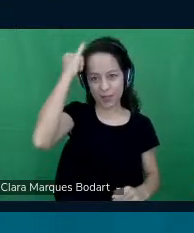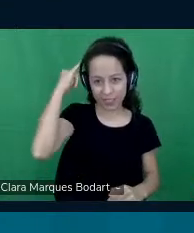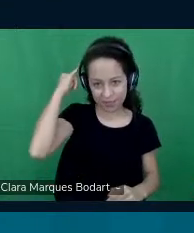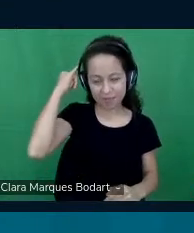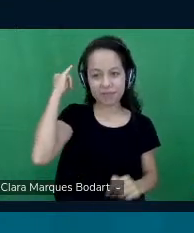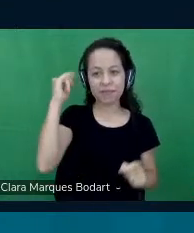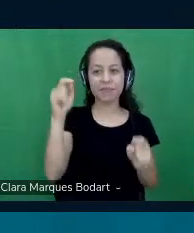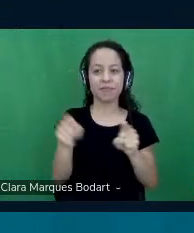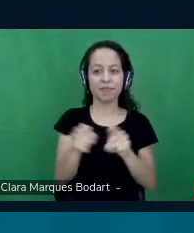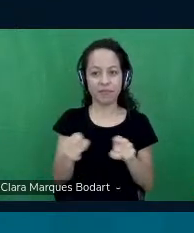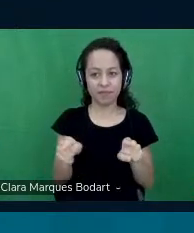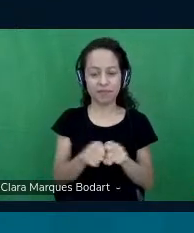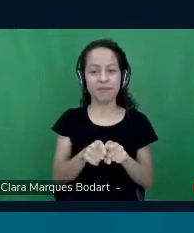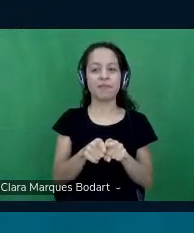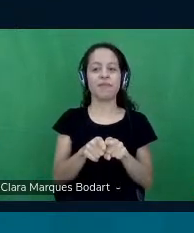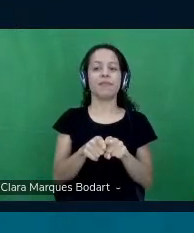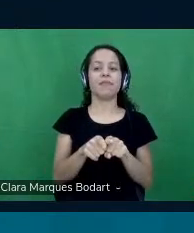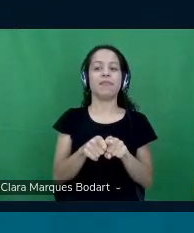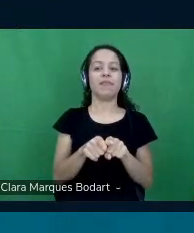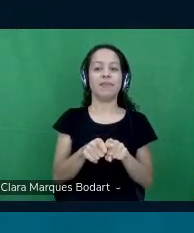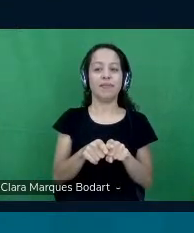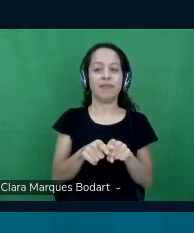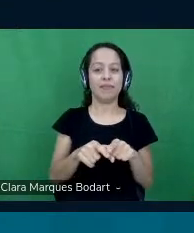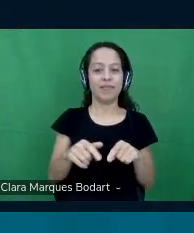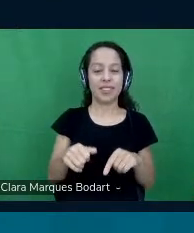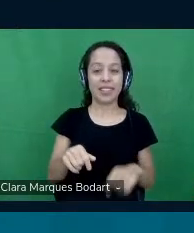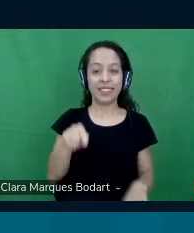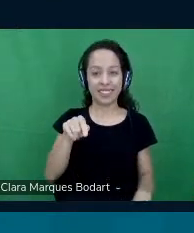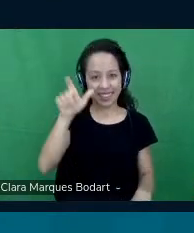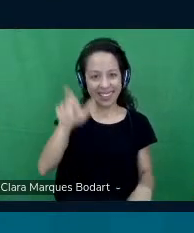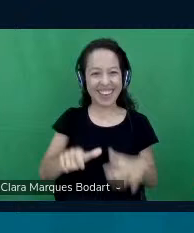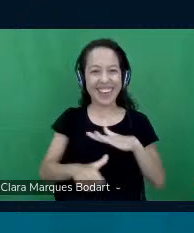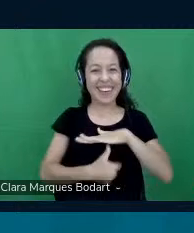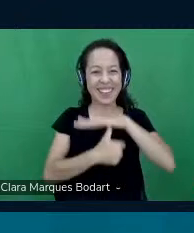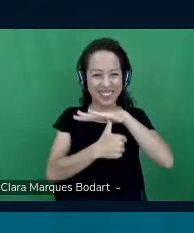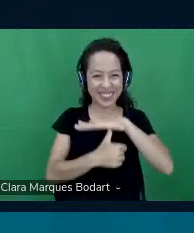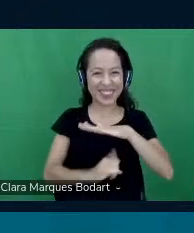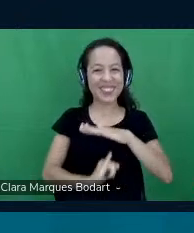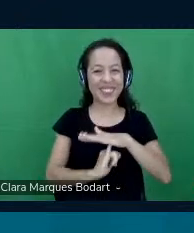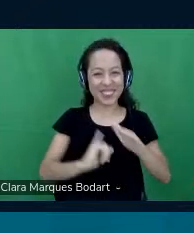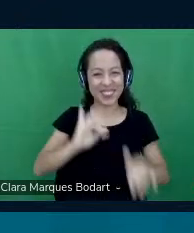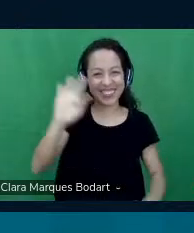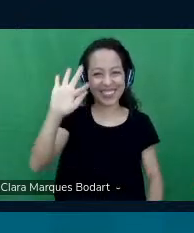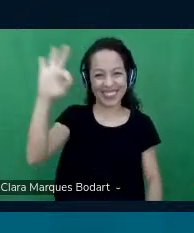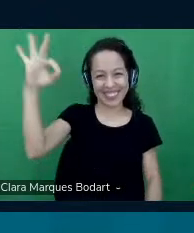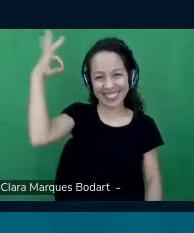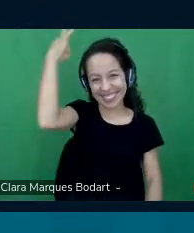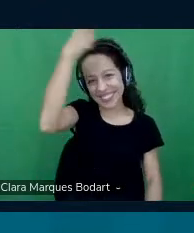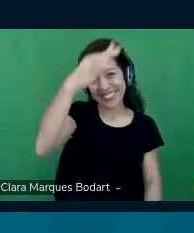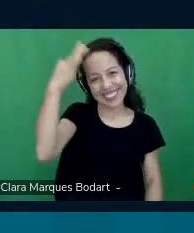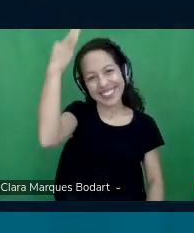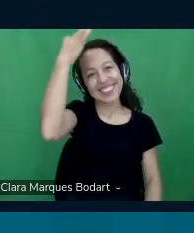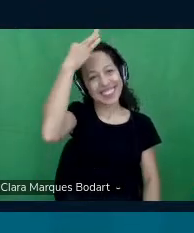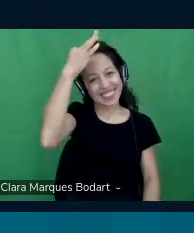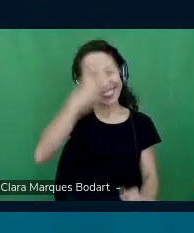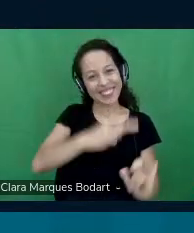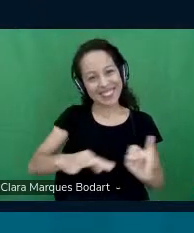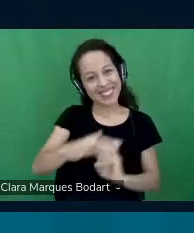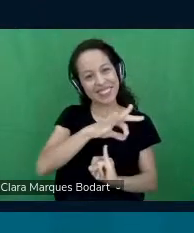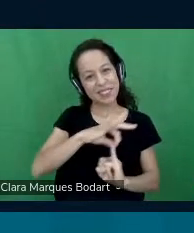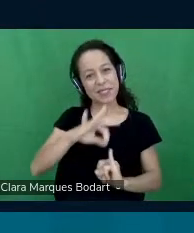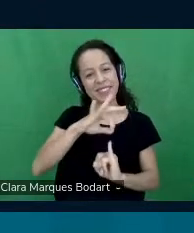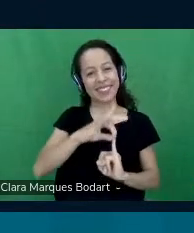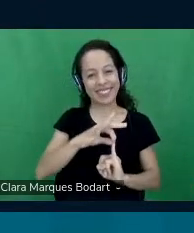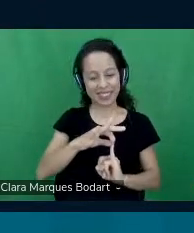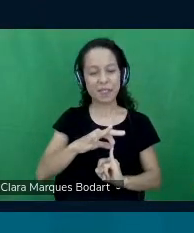todos os nossos reitores, né? Do Instituto Federal do Espírito Santo, o professor Jadir, e saudar o